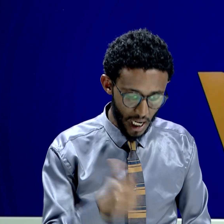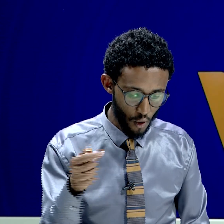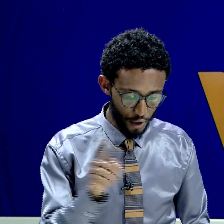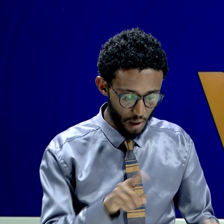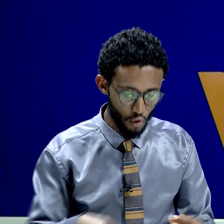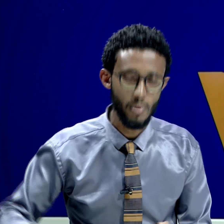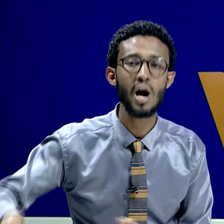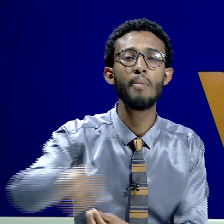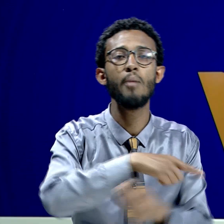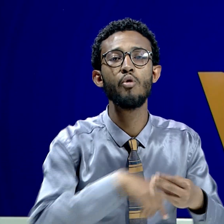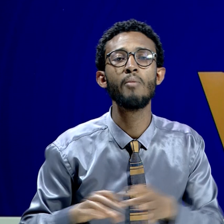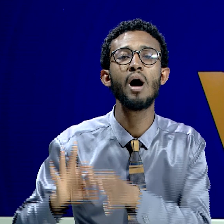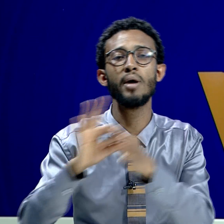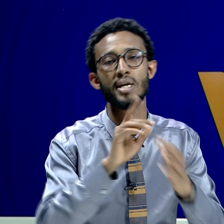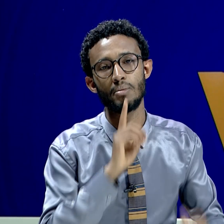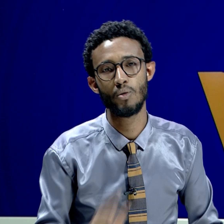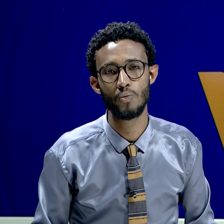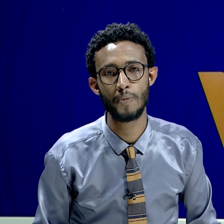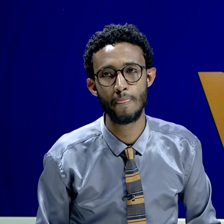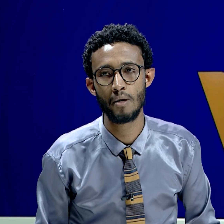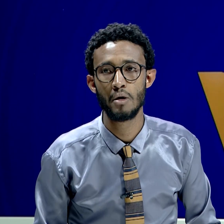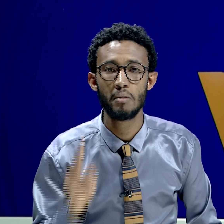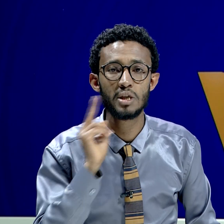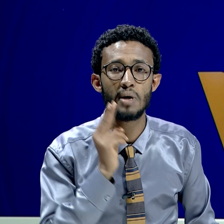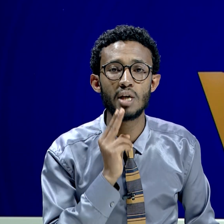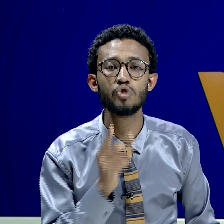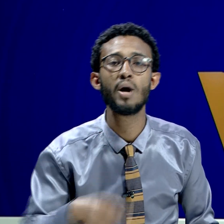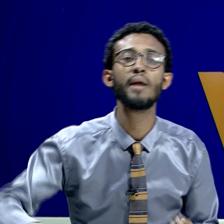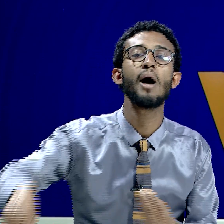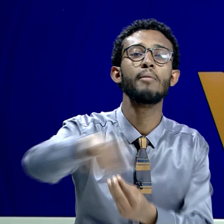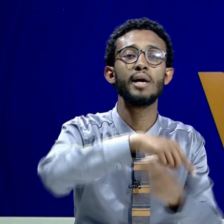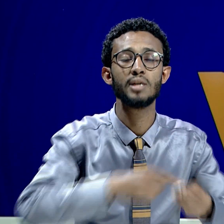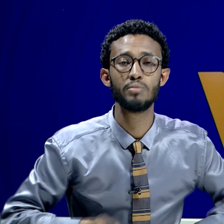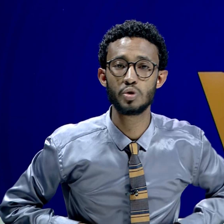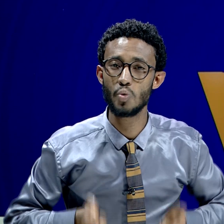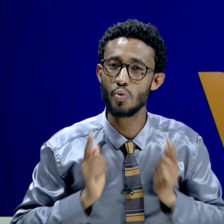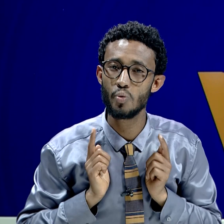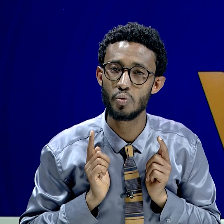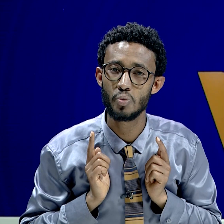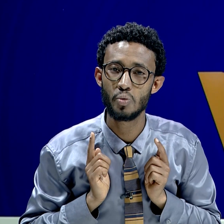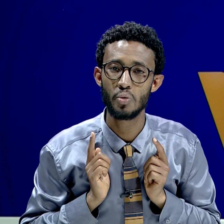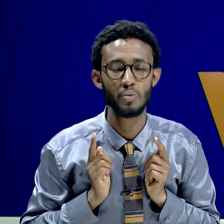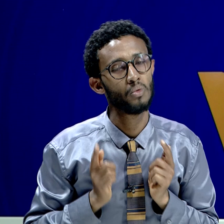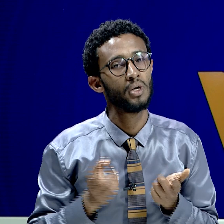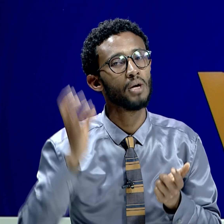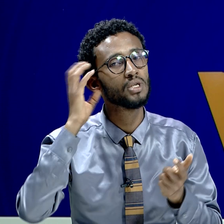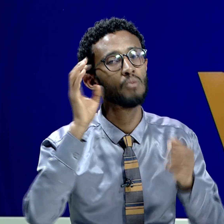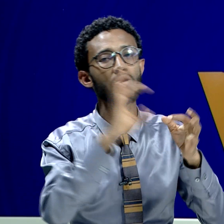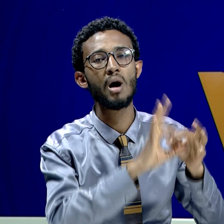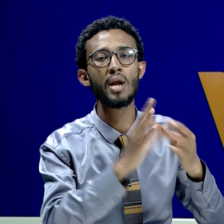ሌላው ደግሞ በአካባቢው ማህበረሰብ ነው። መስማት ሰናቸው በአንድ ማህበረሰብ ሲኖሩ የሚሰሙት